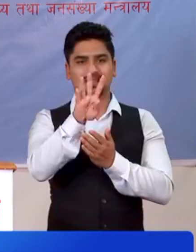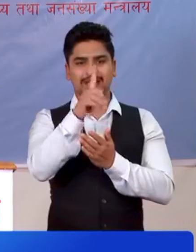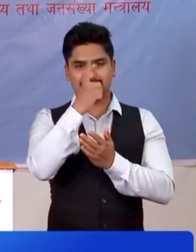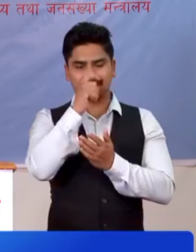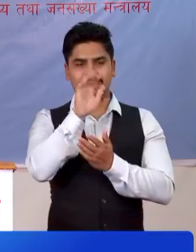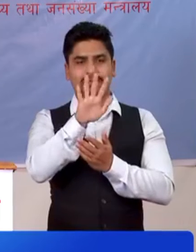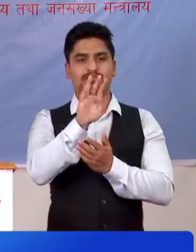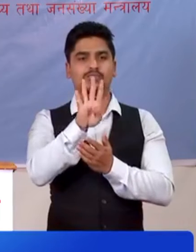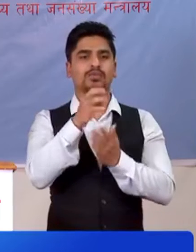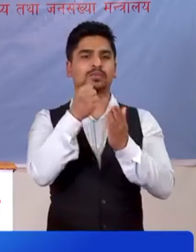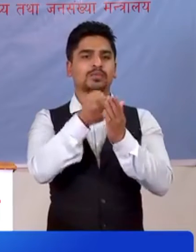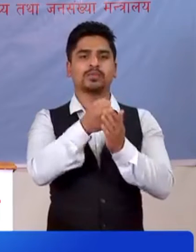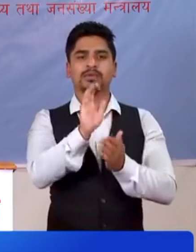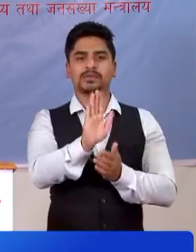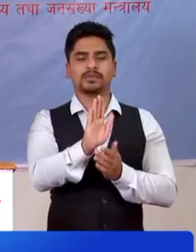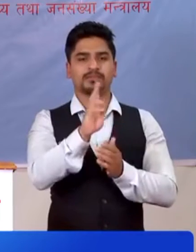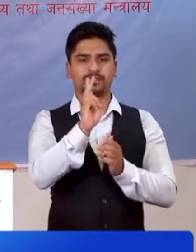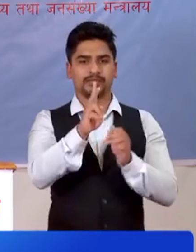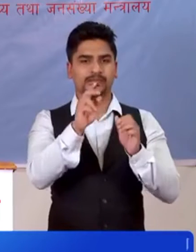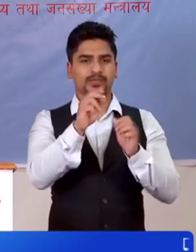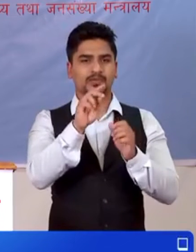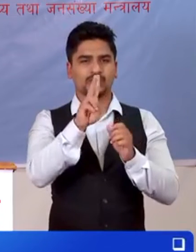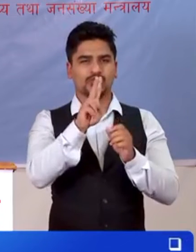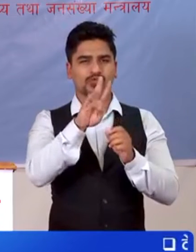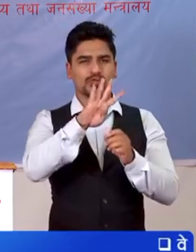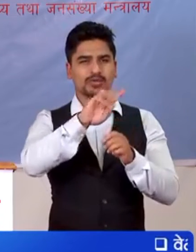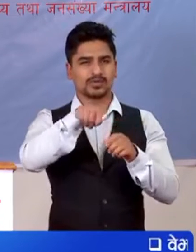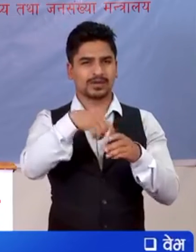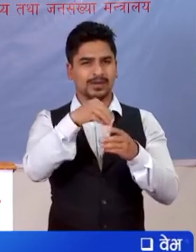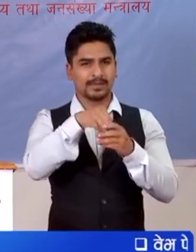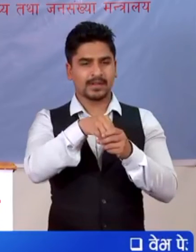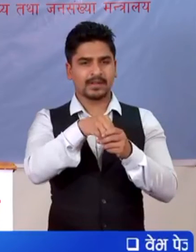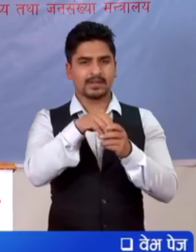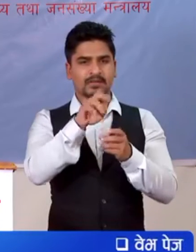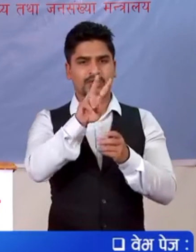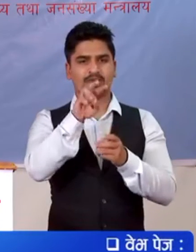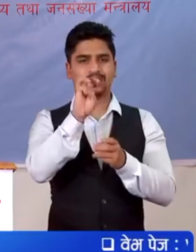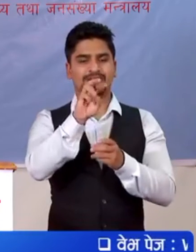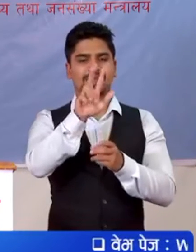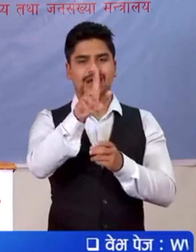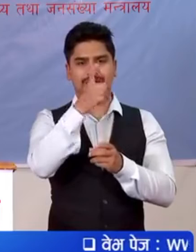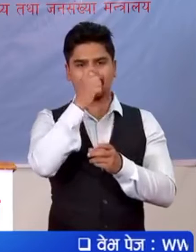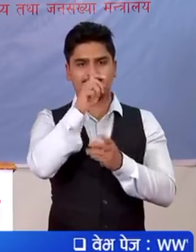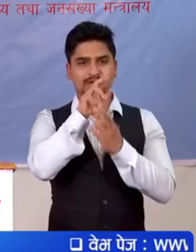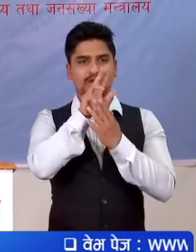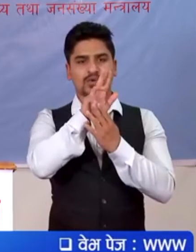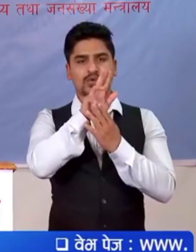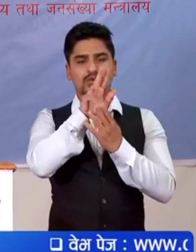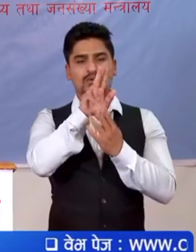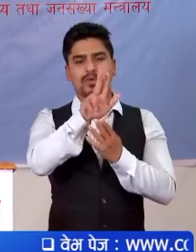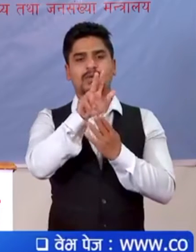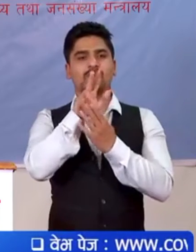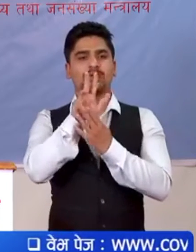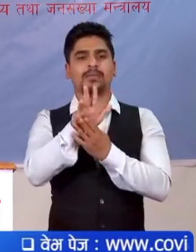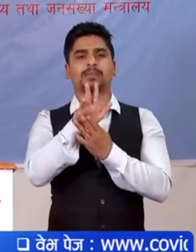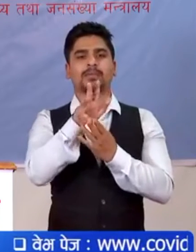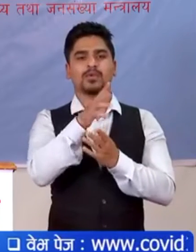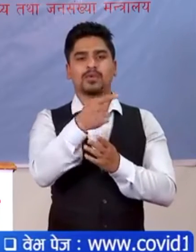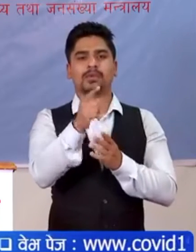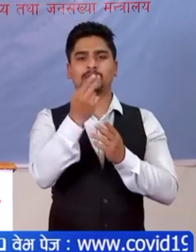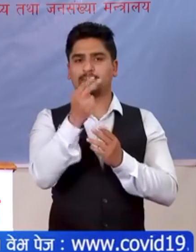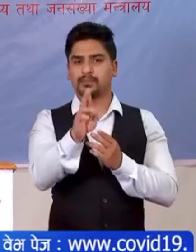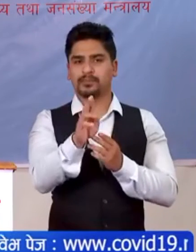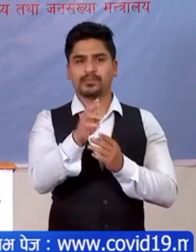19,454 पुगेको छ, जसमा गत 24 घण्टामा 2,899 वटा परीक्षण भएका छन्।